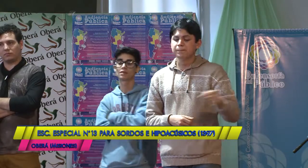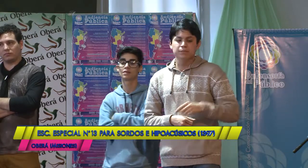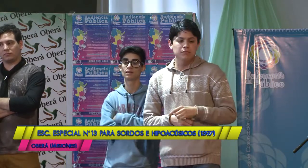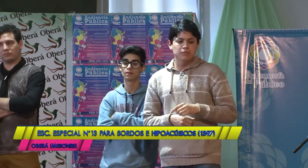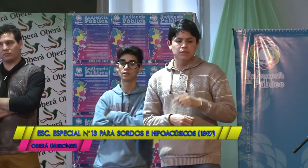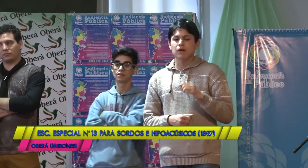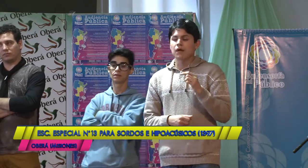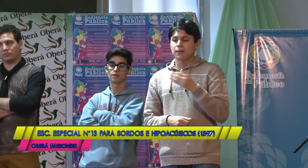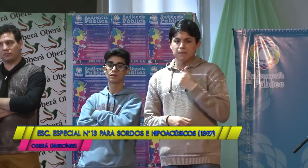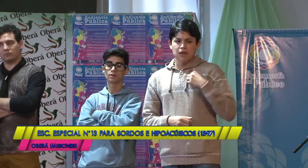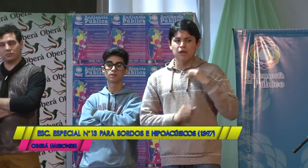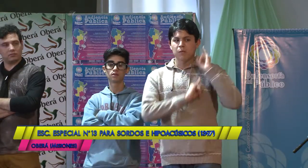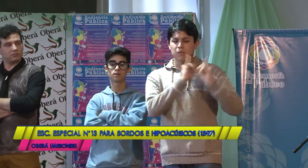mi mamá, que es oyente,